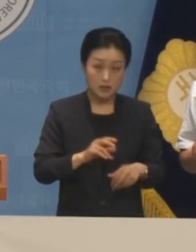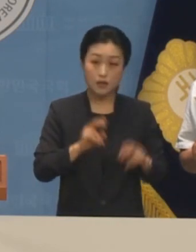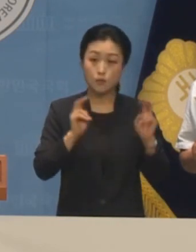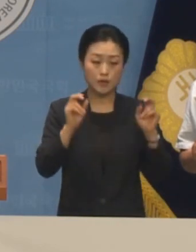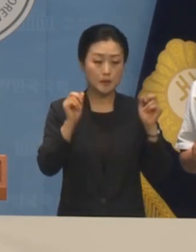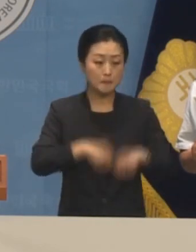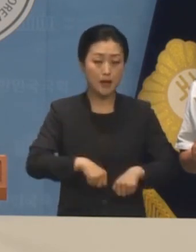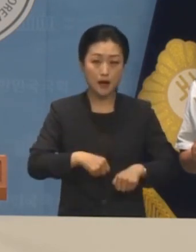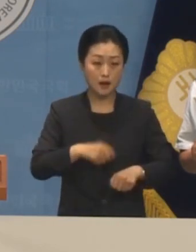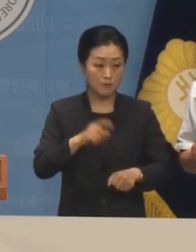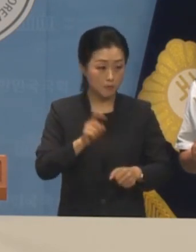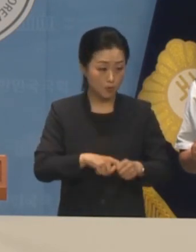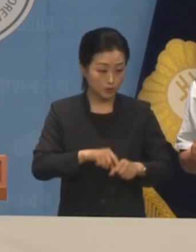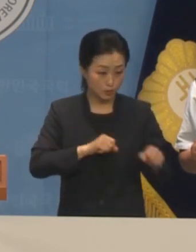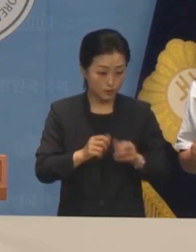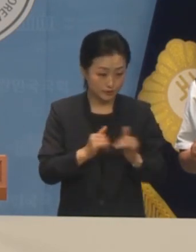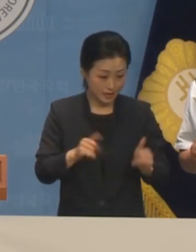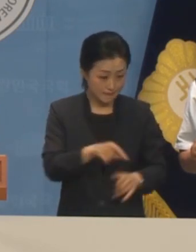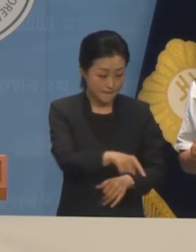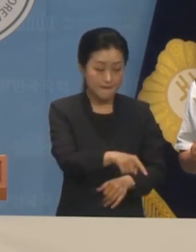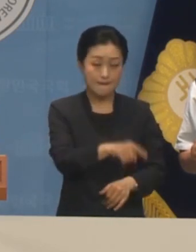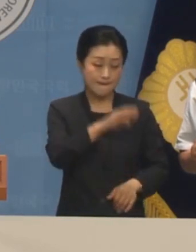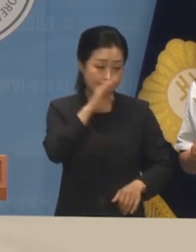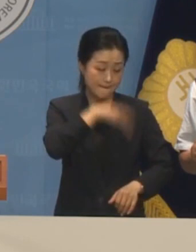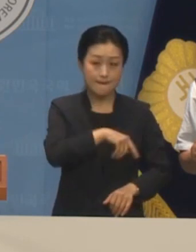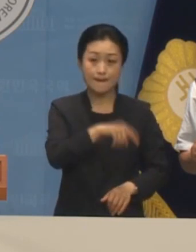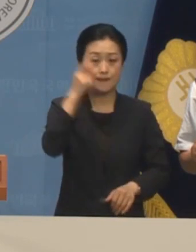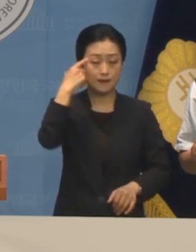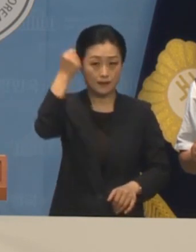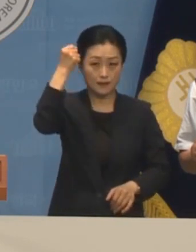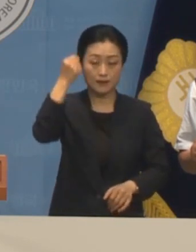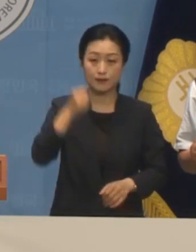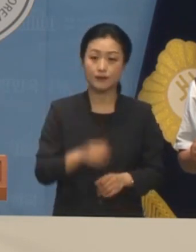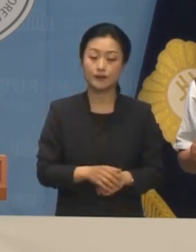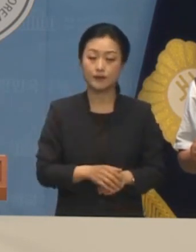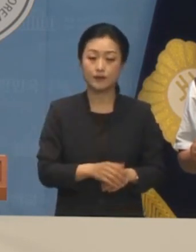하는 자일뿐입니다 노조